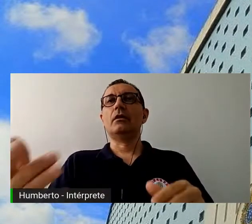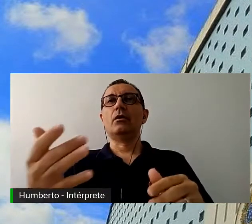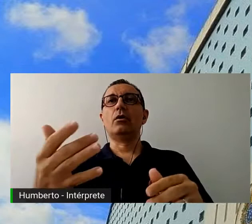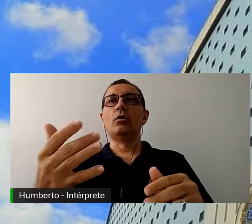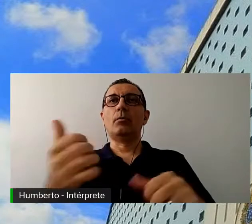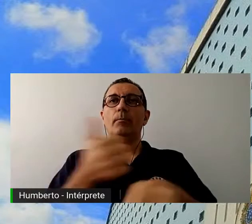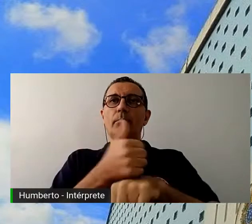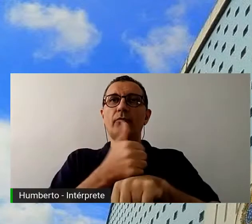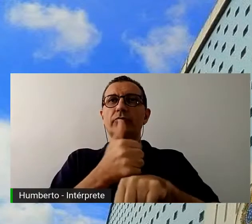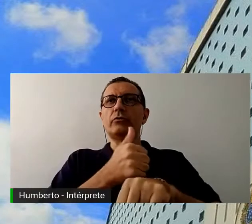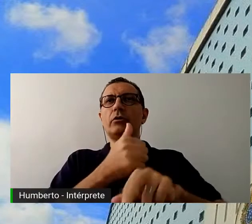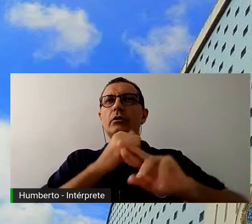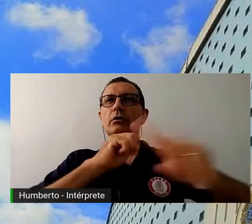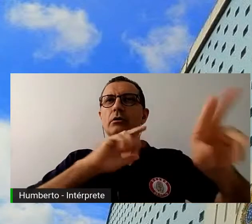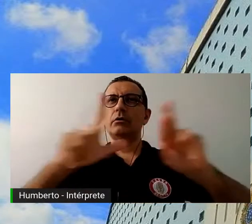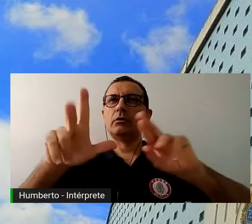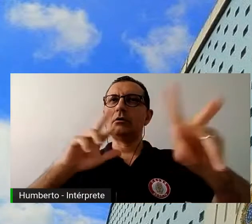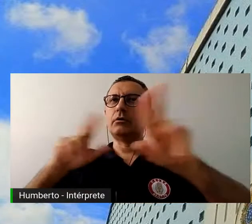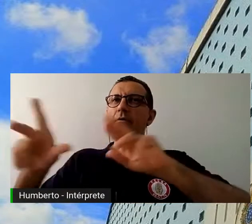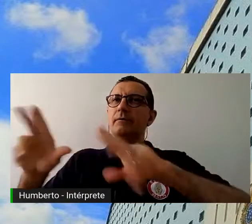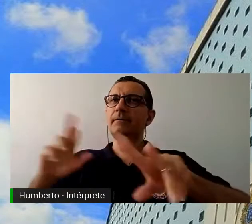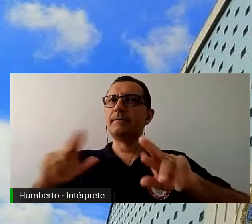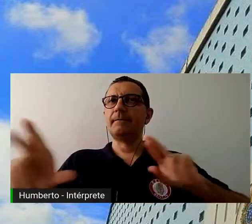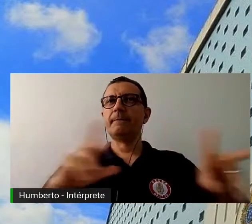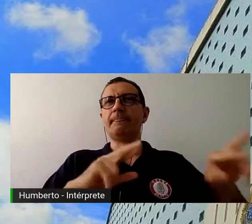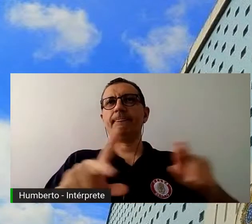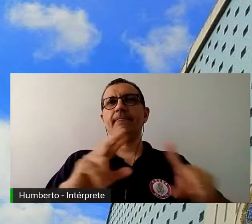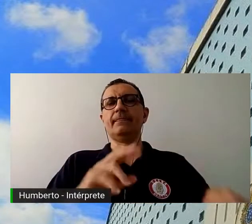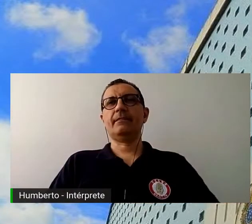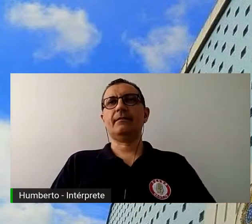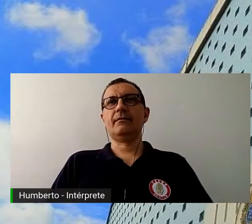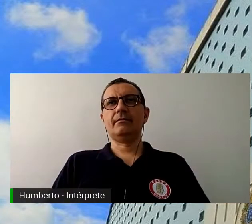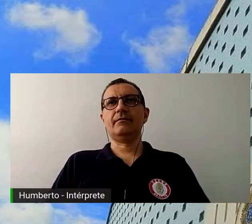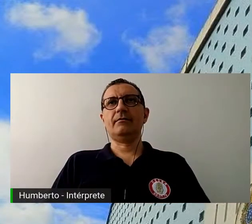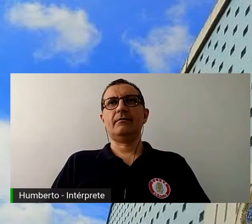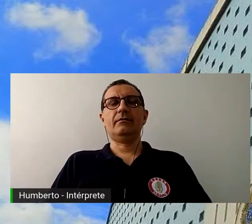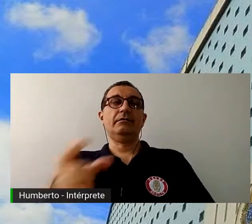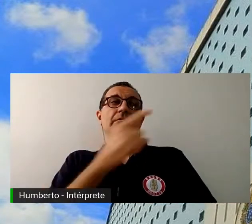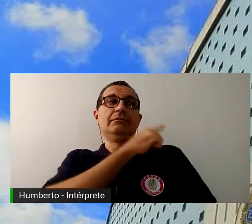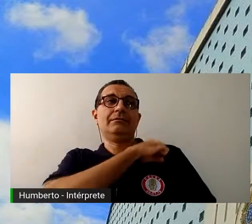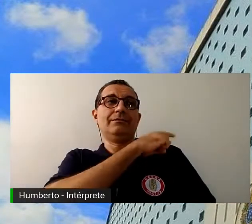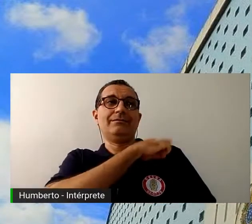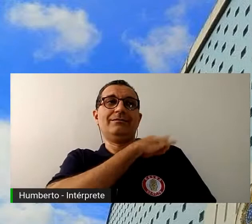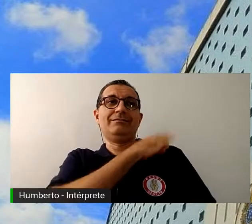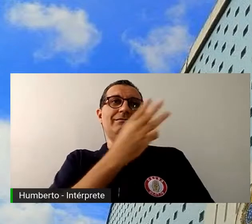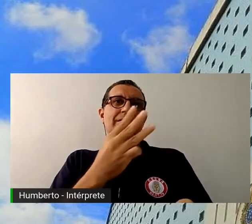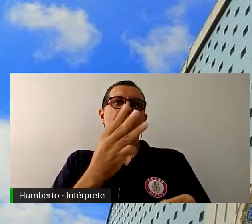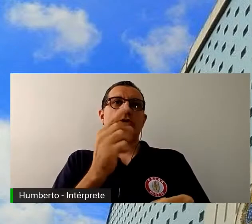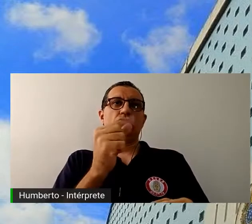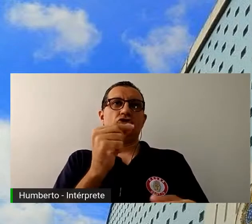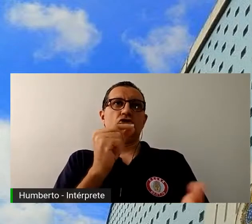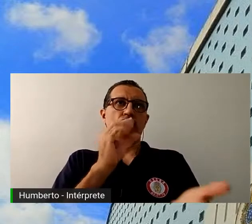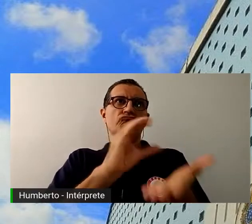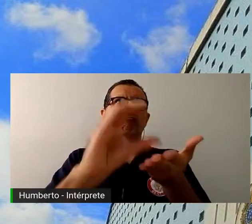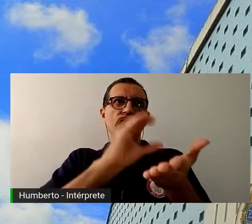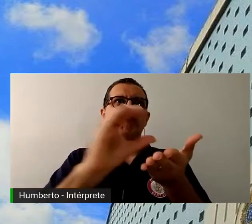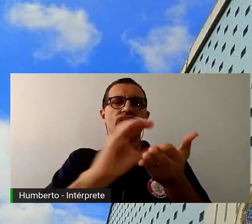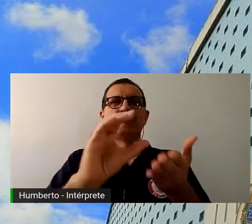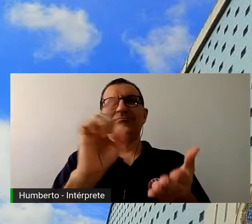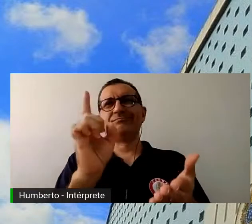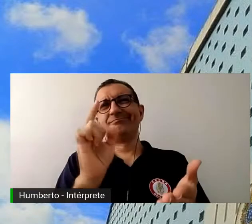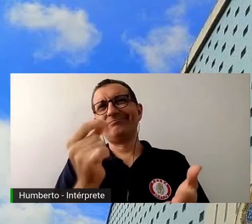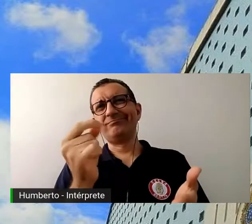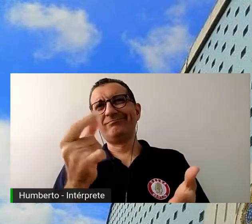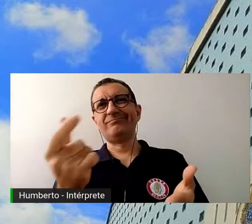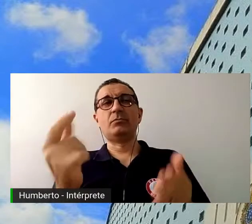os interesses do sujeito, já que nós não investimos em educação no ensino médio, já que nós não investimos nas escolas, já que